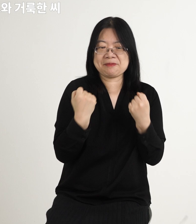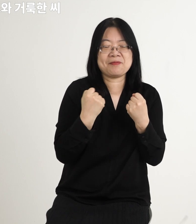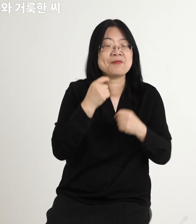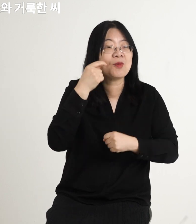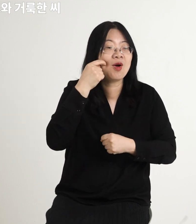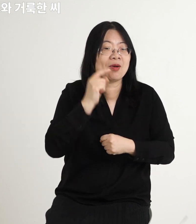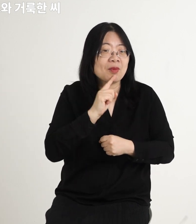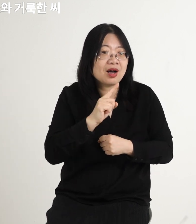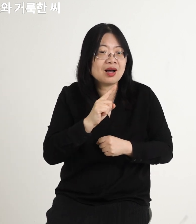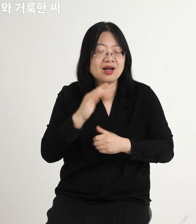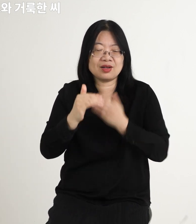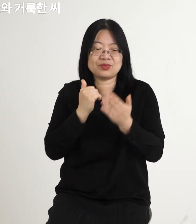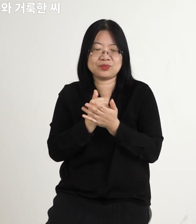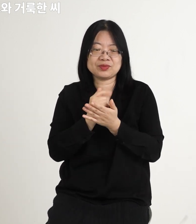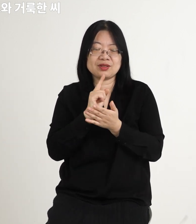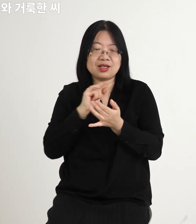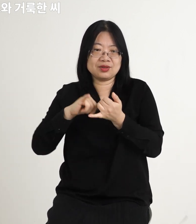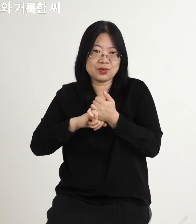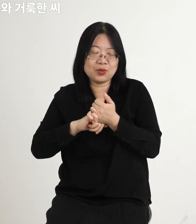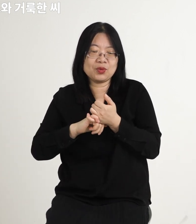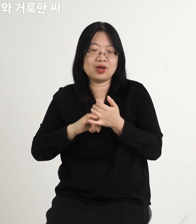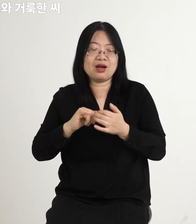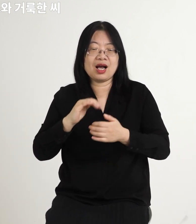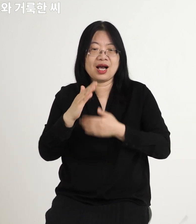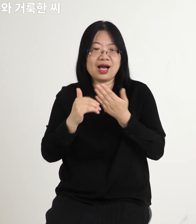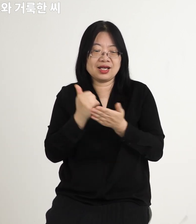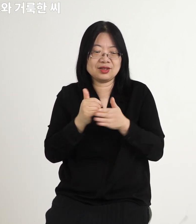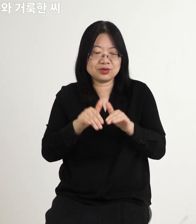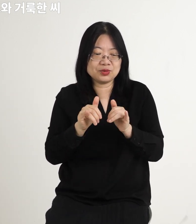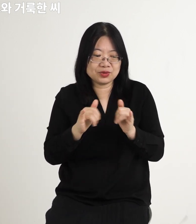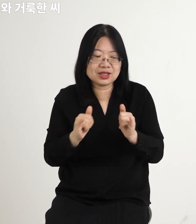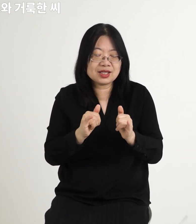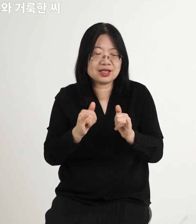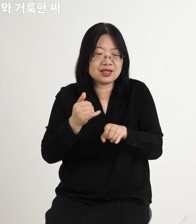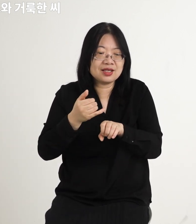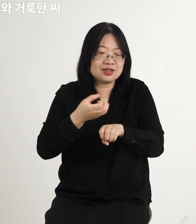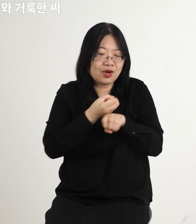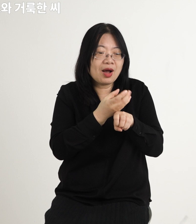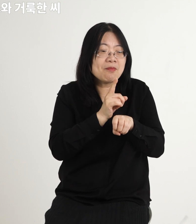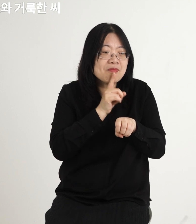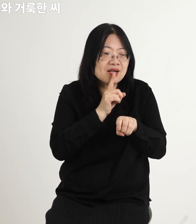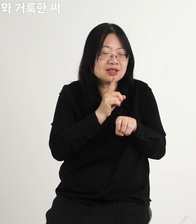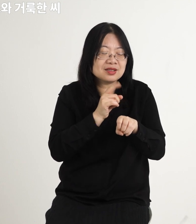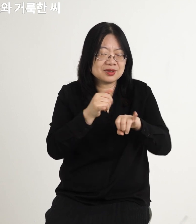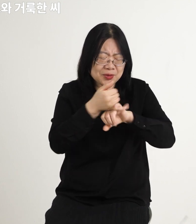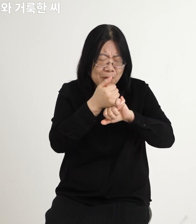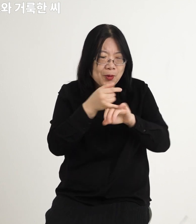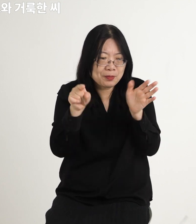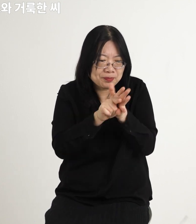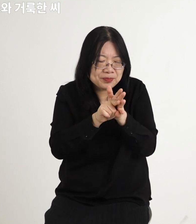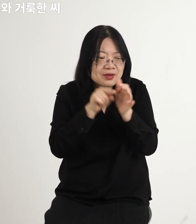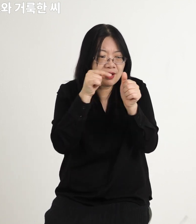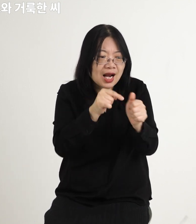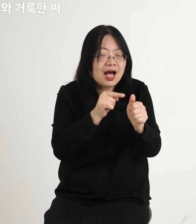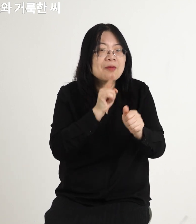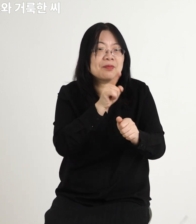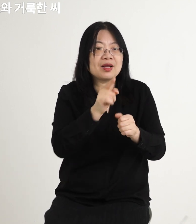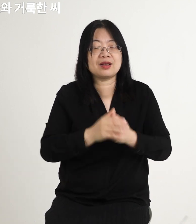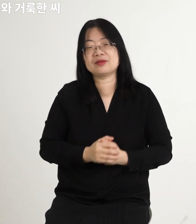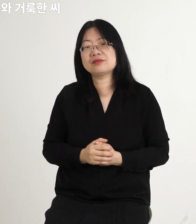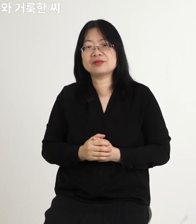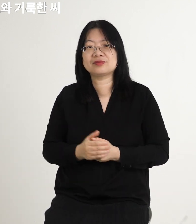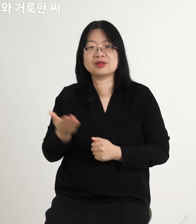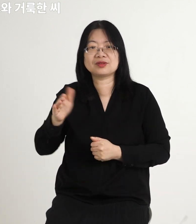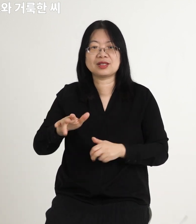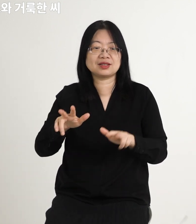약속과 언약을 선지자의 말을 절대적으로 신뢰해라. 이 뜻이에요. 자, 그런데 여기서